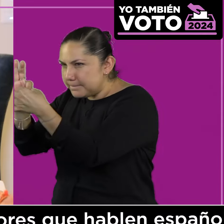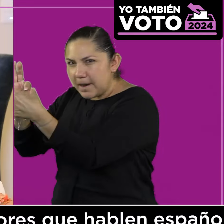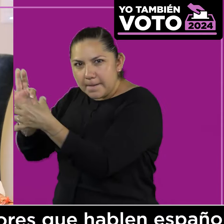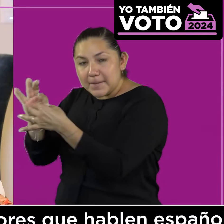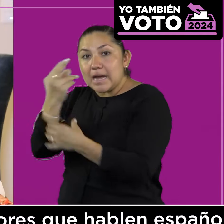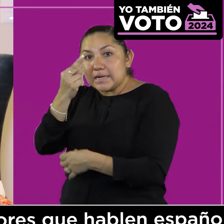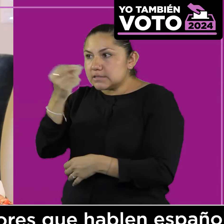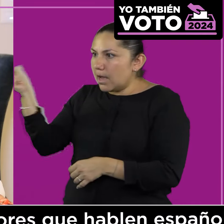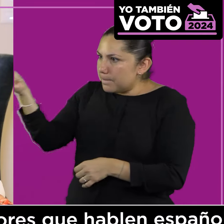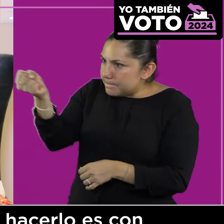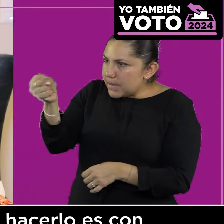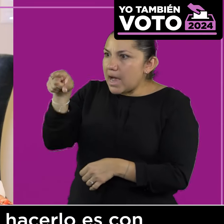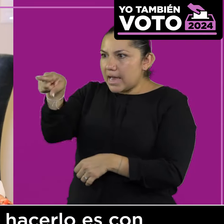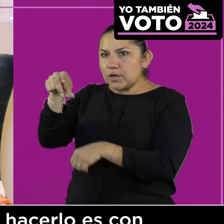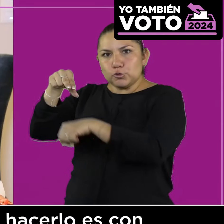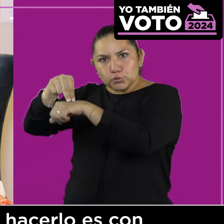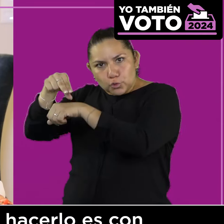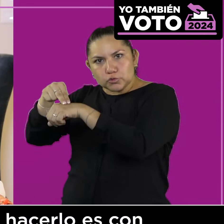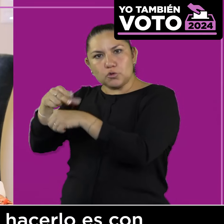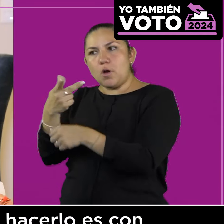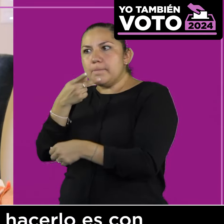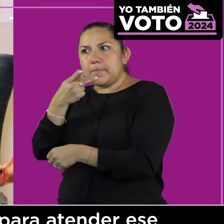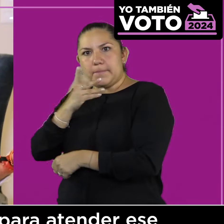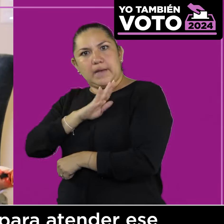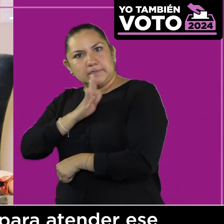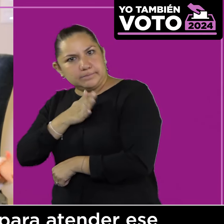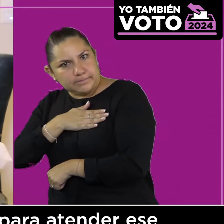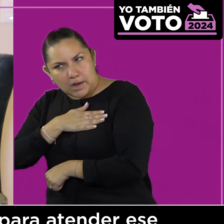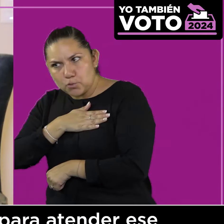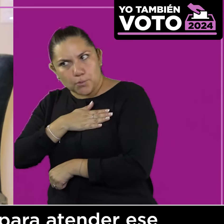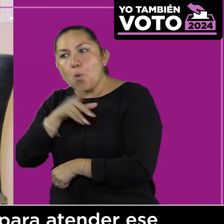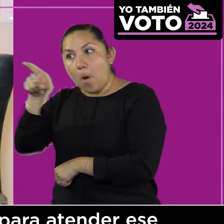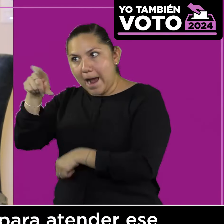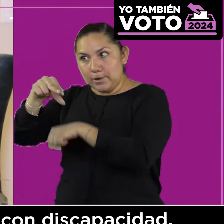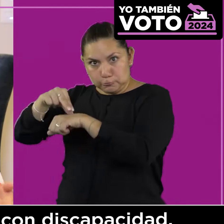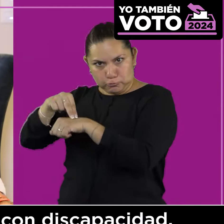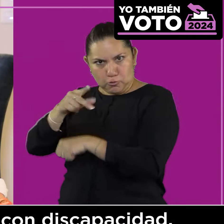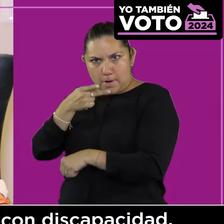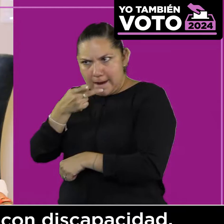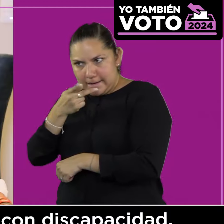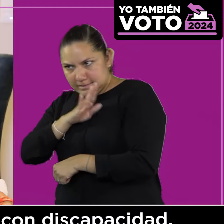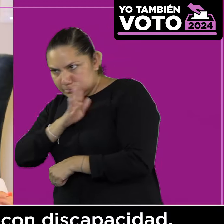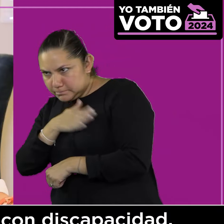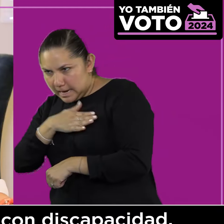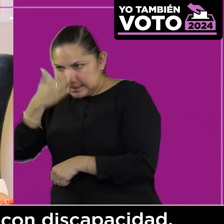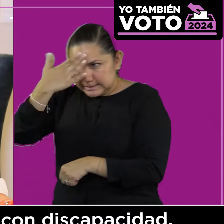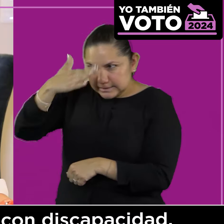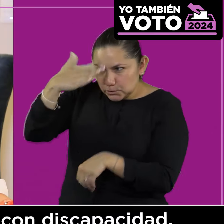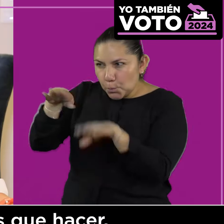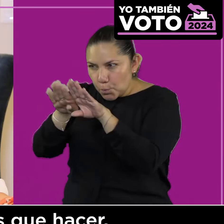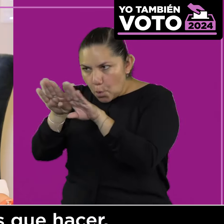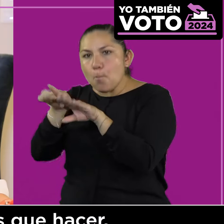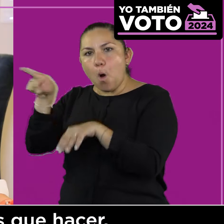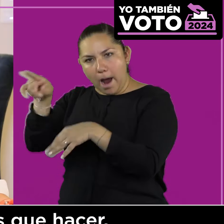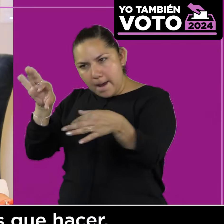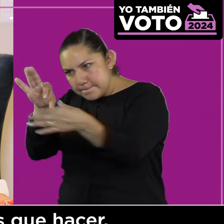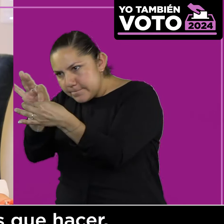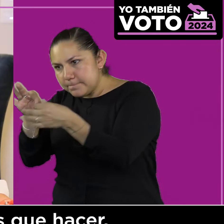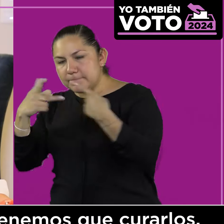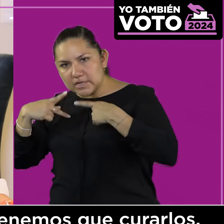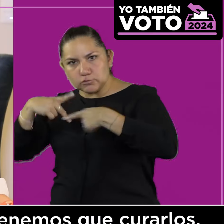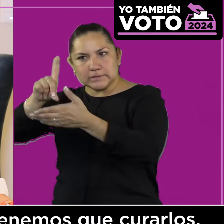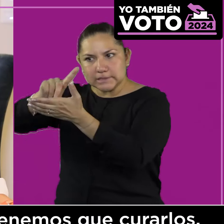doctores que habl en español y y lógicamente hacerles con capacitaciones para atender a ese tipo de personas con discapac lo tenemos que